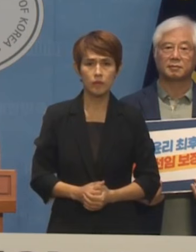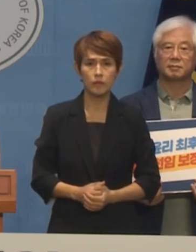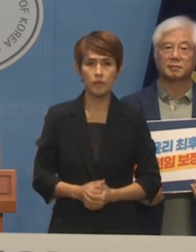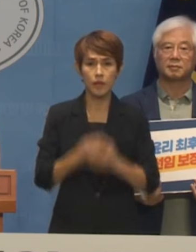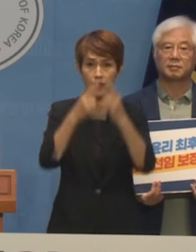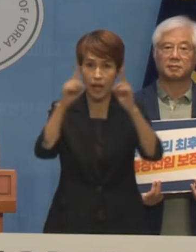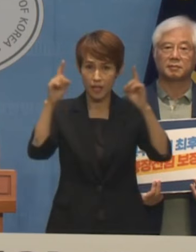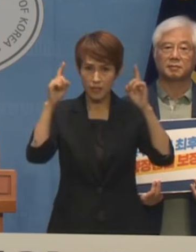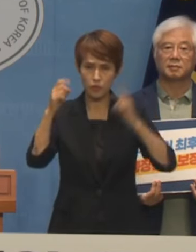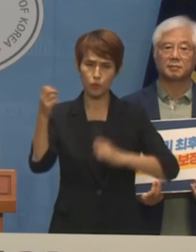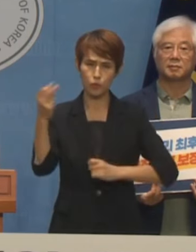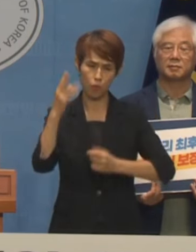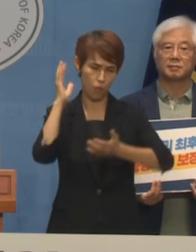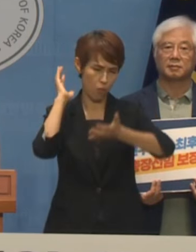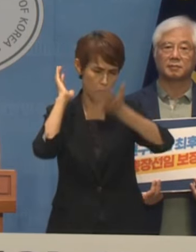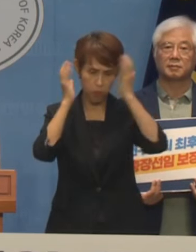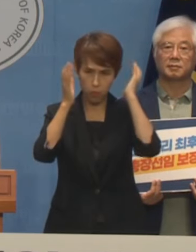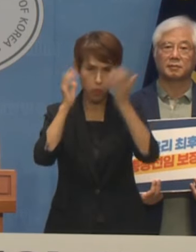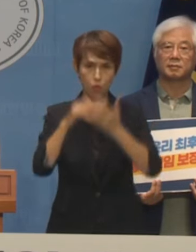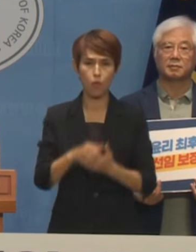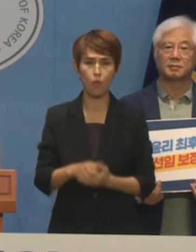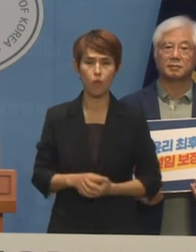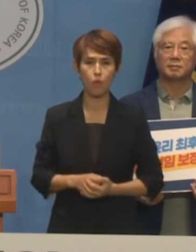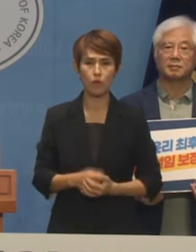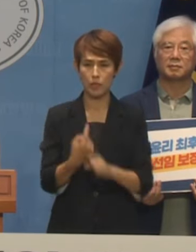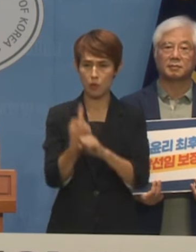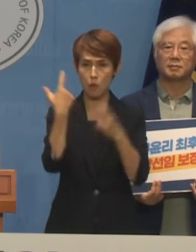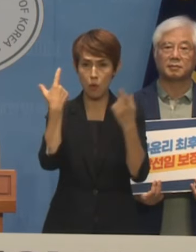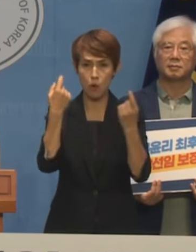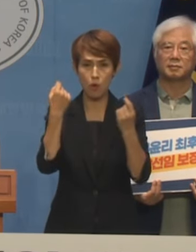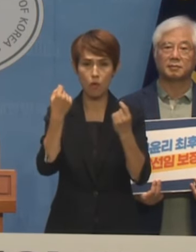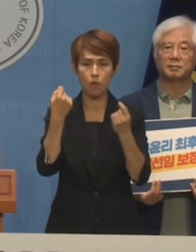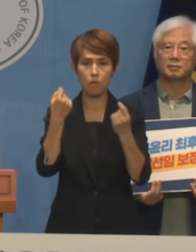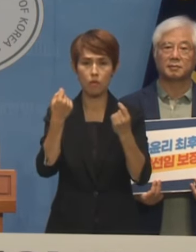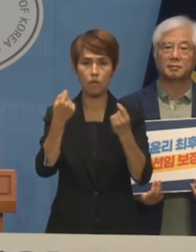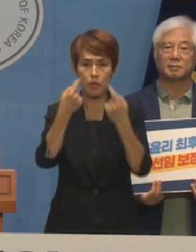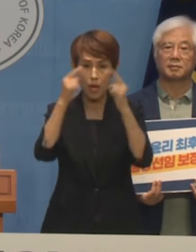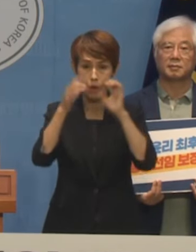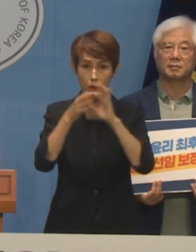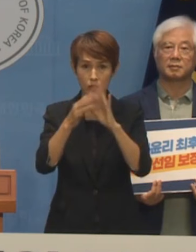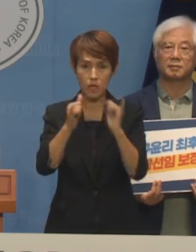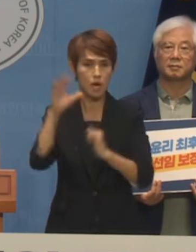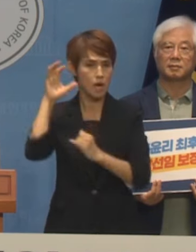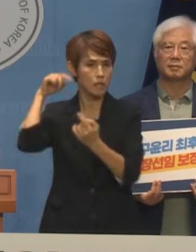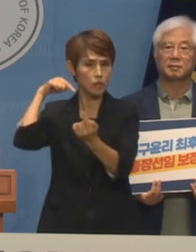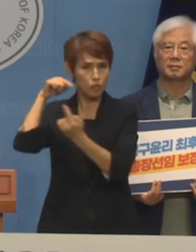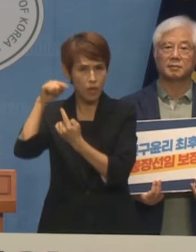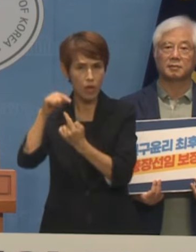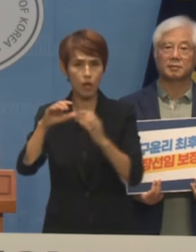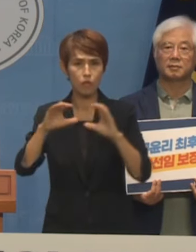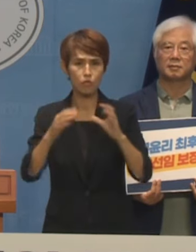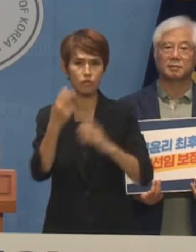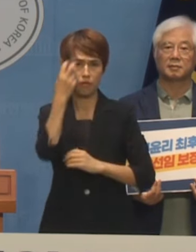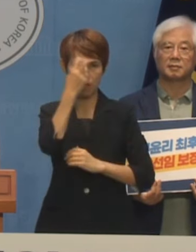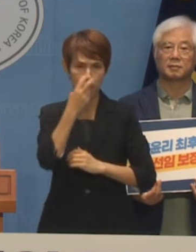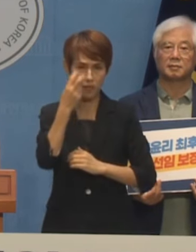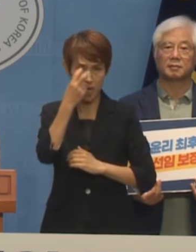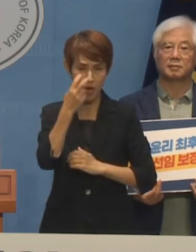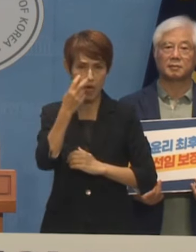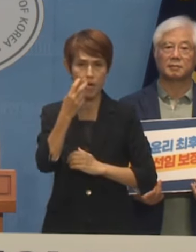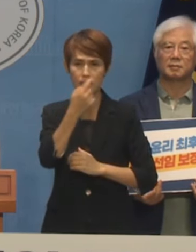대학은 다시 혼란에 빠질 것이고 작년과 마찬가지로 주요 관계자들이 청문회 혹은 국정감사에